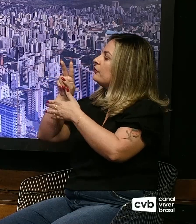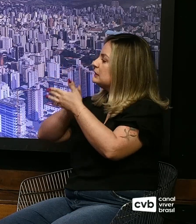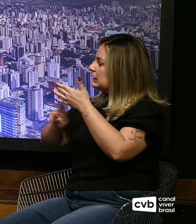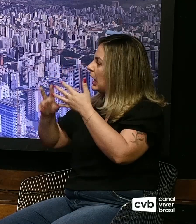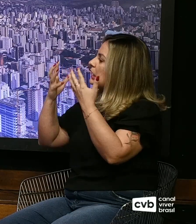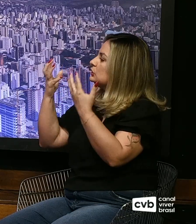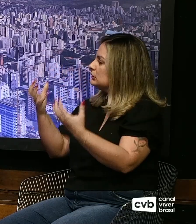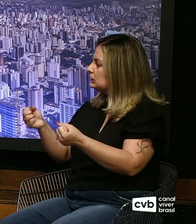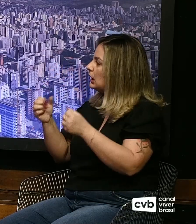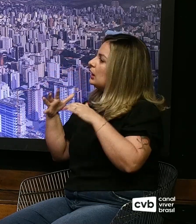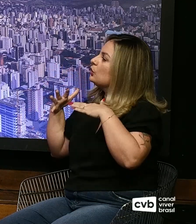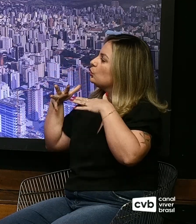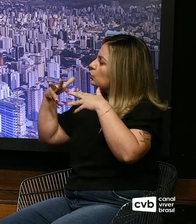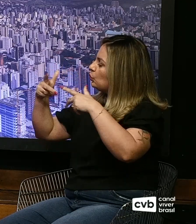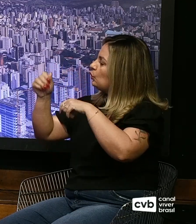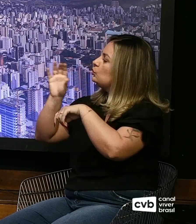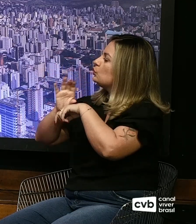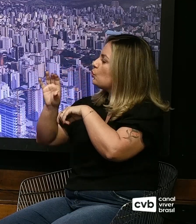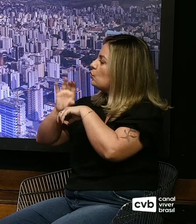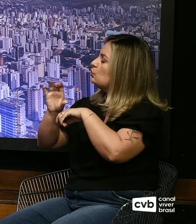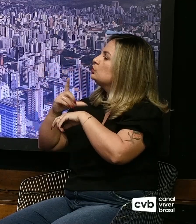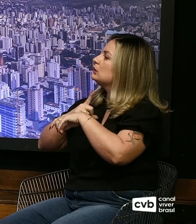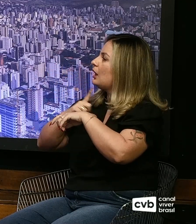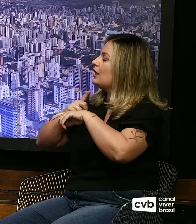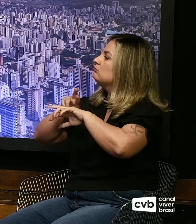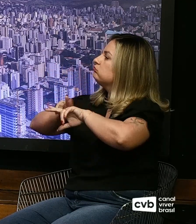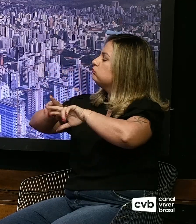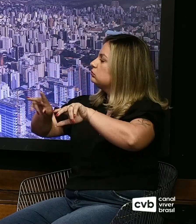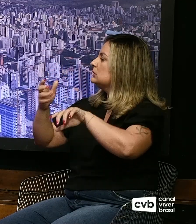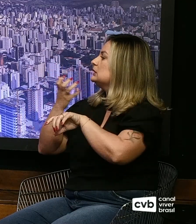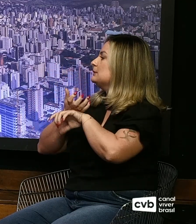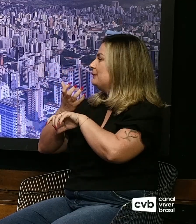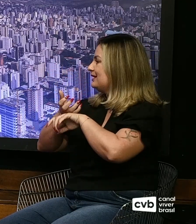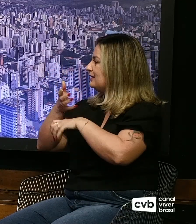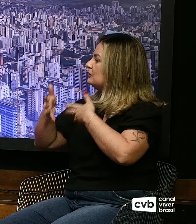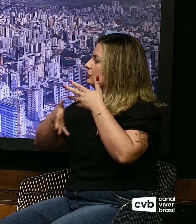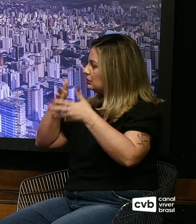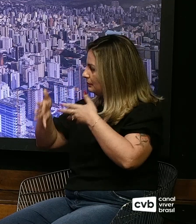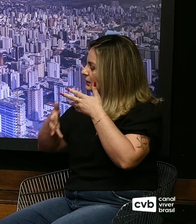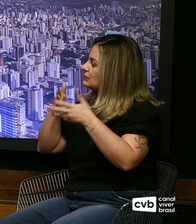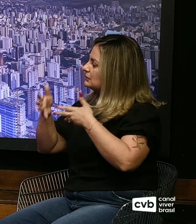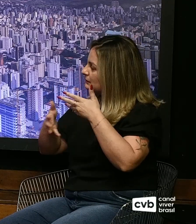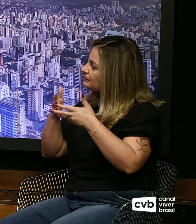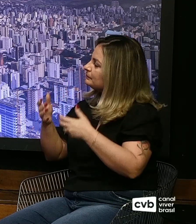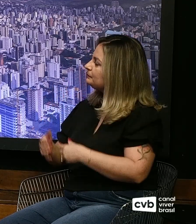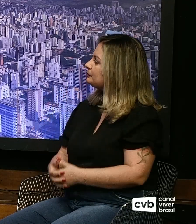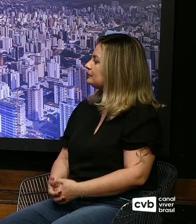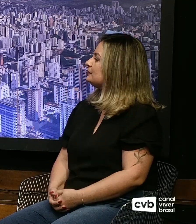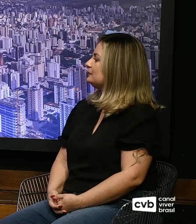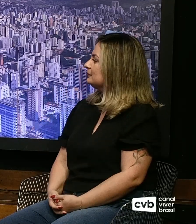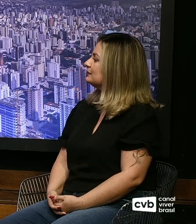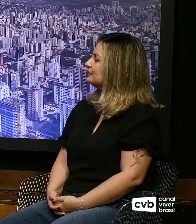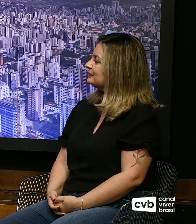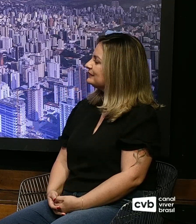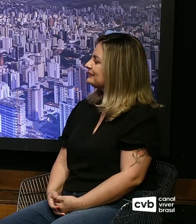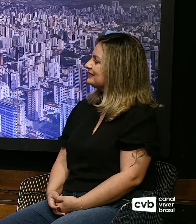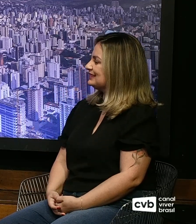licenciatura que precisam saber Libras. A Libras precisa tá pra todo mundo, né? Então, todo mundo pode se inscrever na